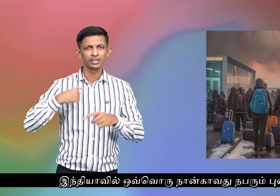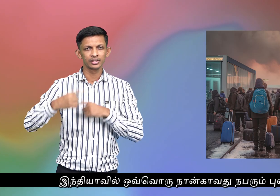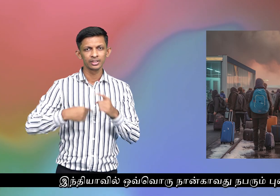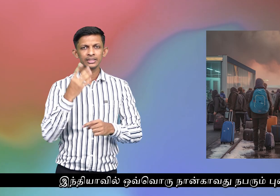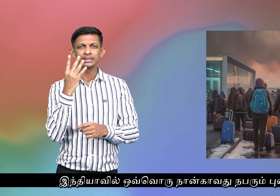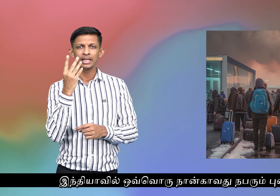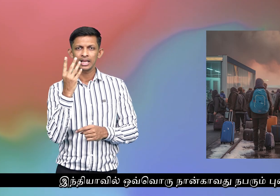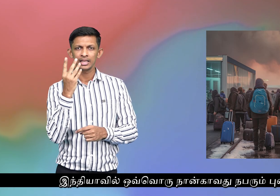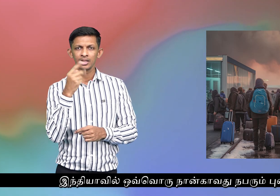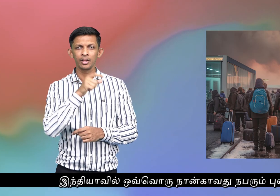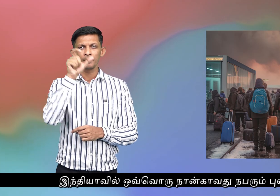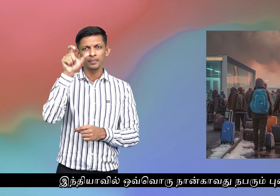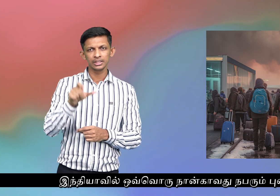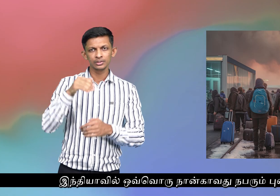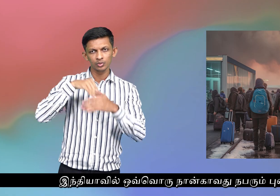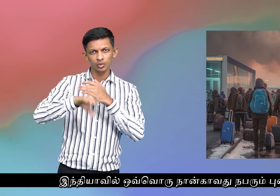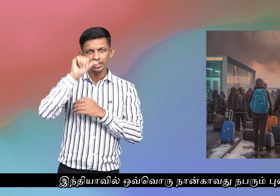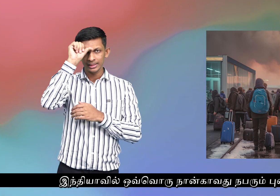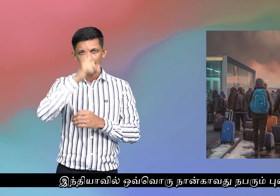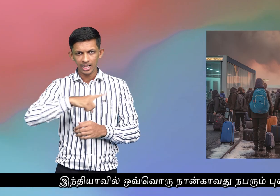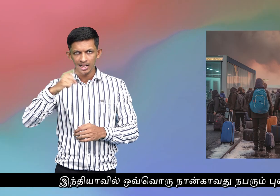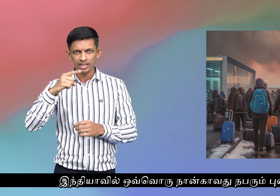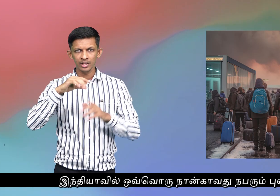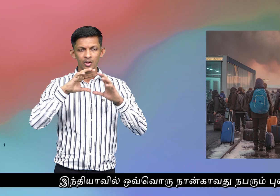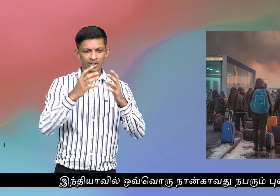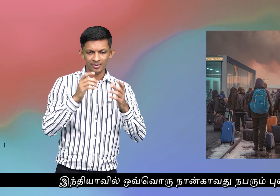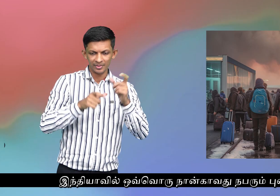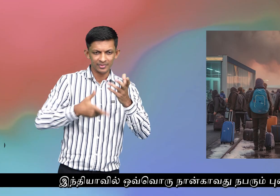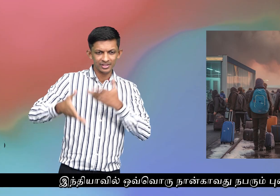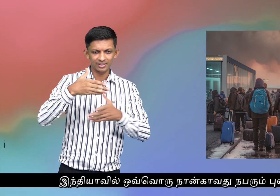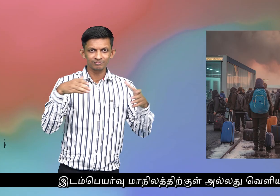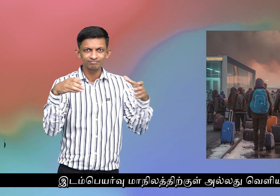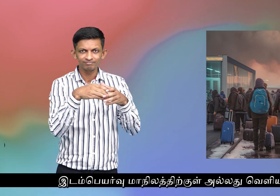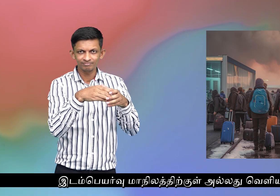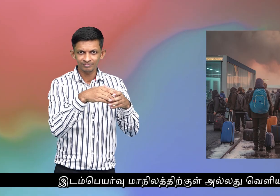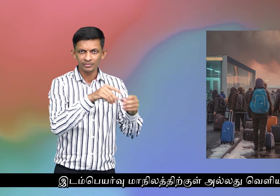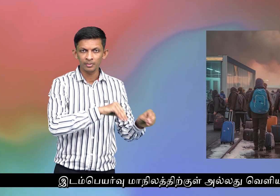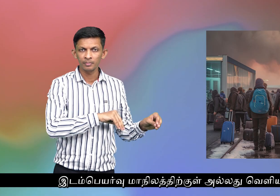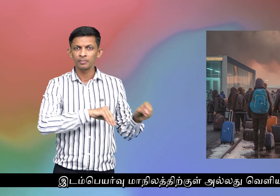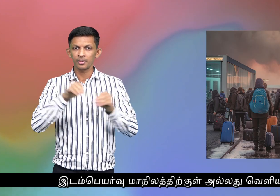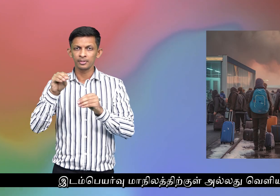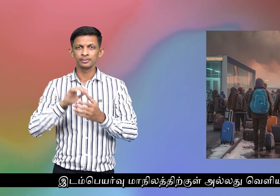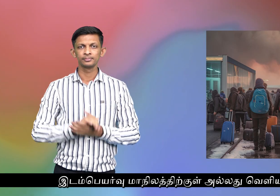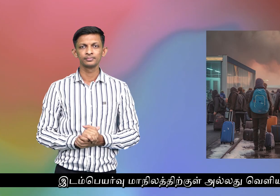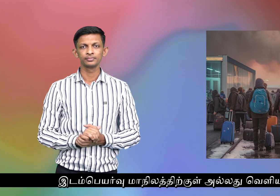இந்தியாவில் ஒவ்வொரு 4வது நபரும் புலம்பெயர்ந்தவர். இடம்பெயர்வு மாநிலத்திற்குள்